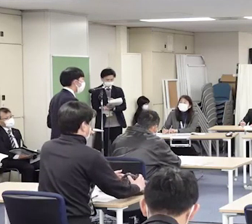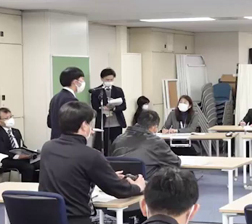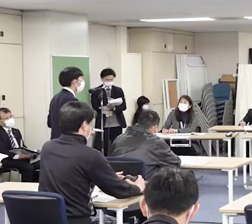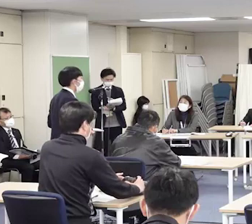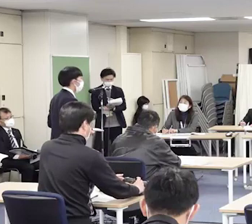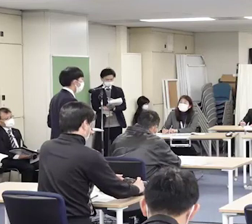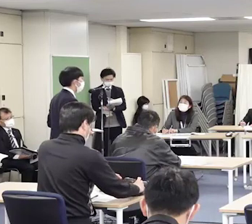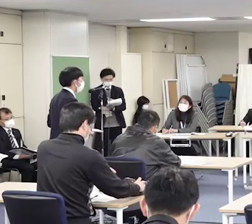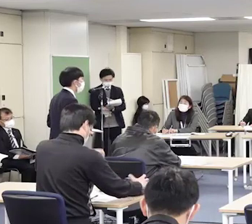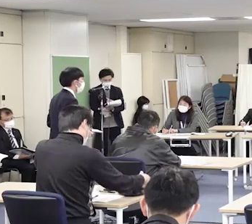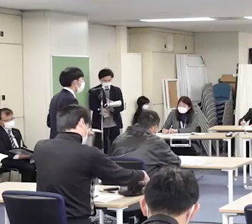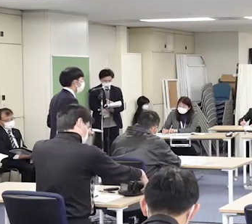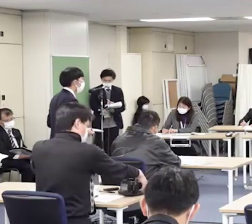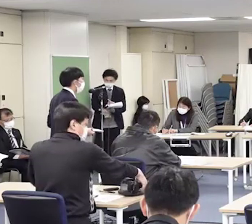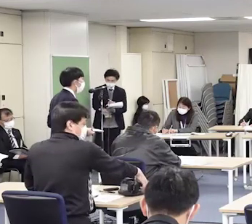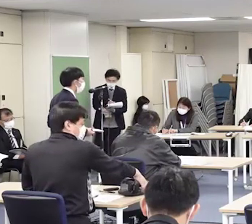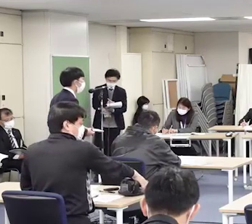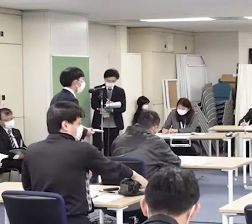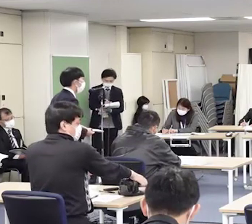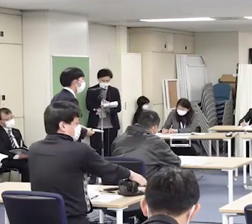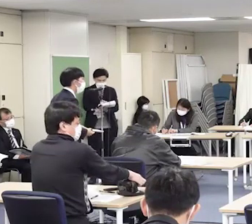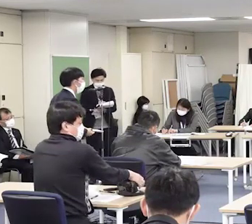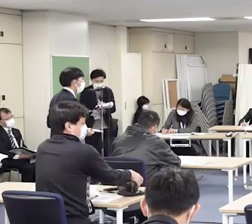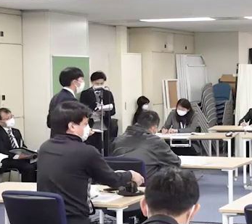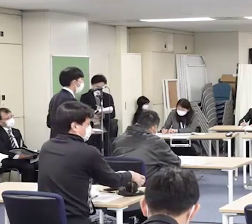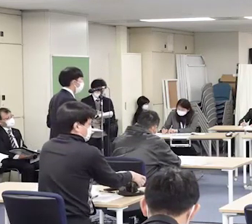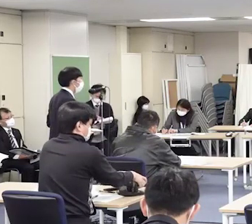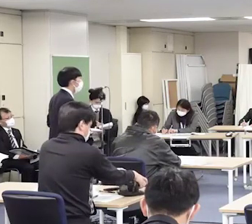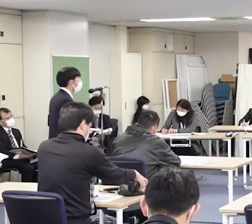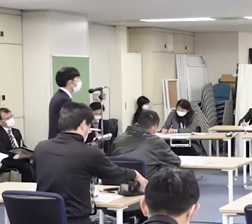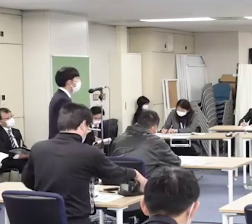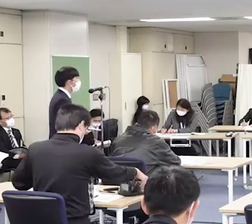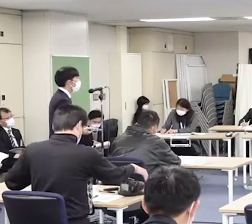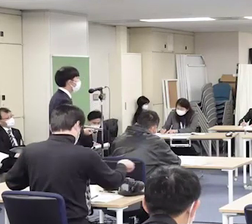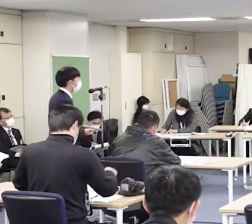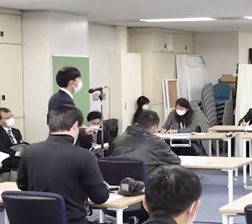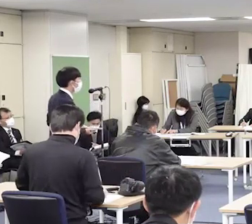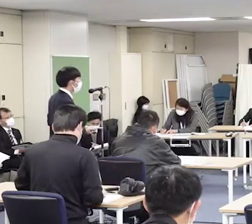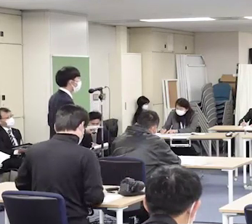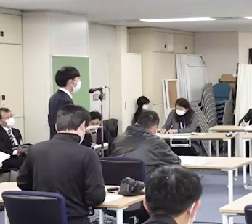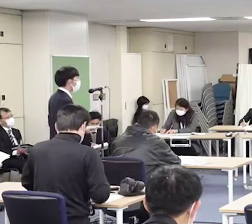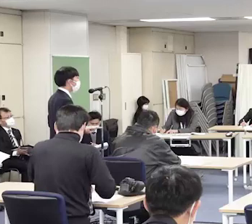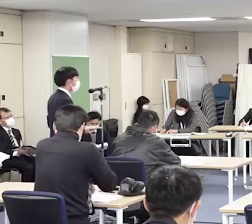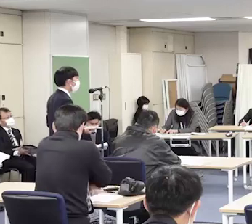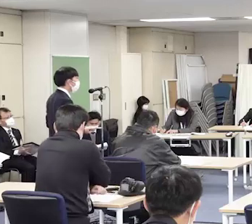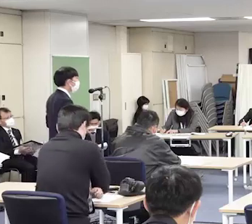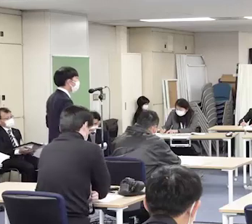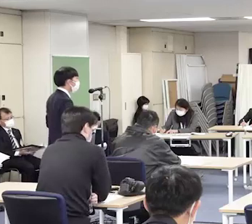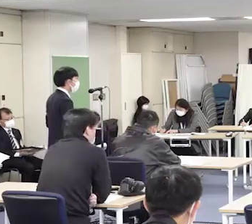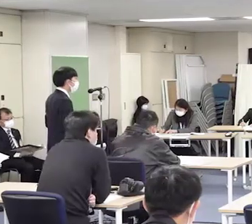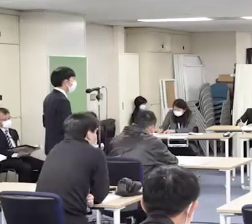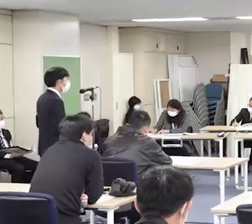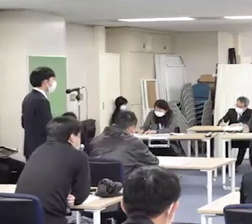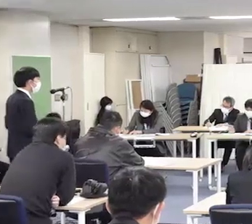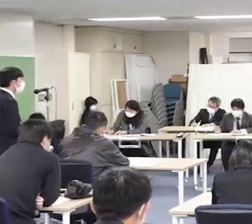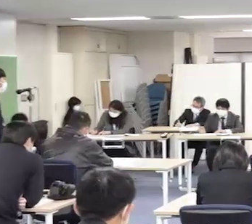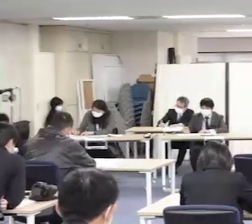のスケジュールとかですね、考えているところはあるんでしょうか。 まずは今回の